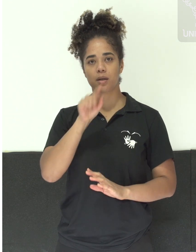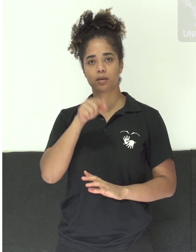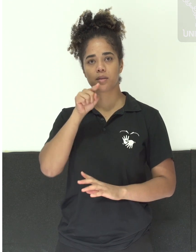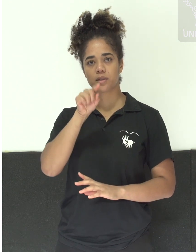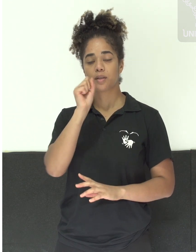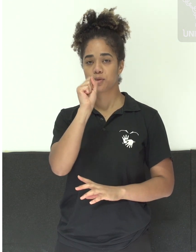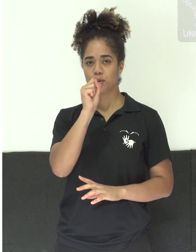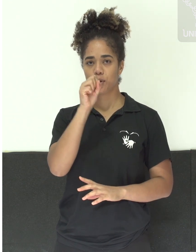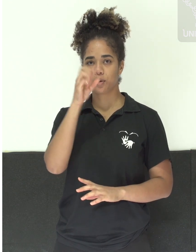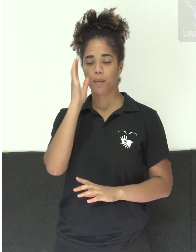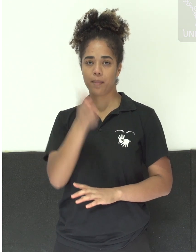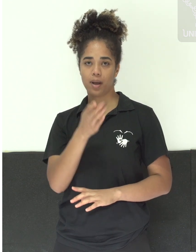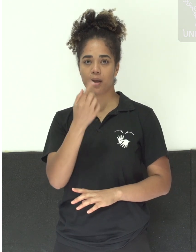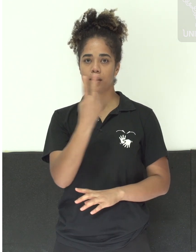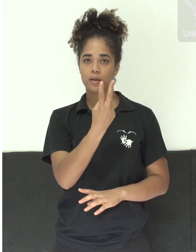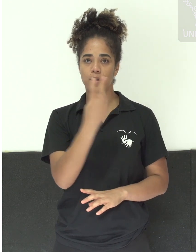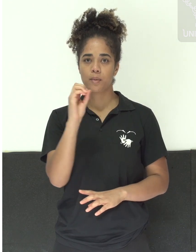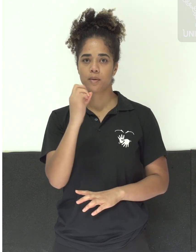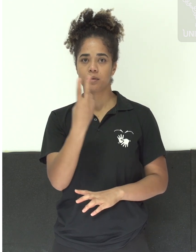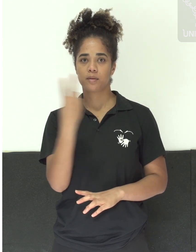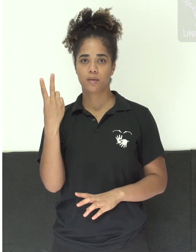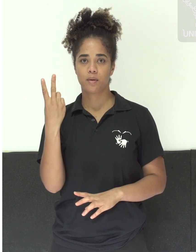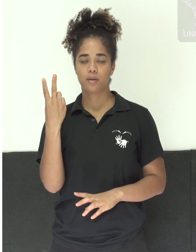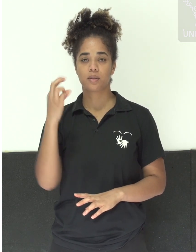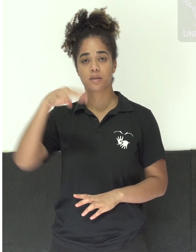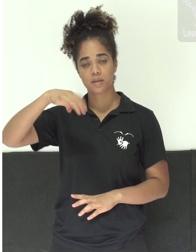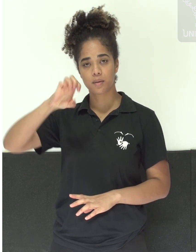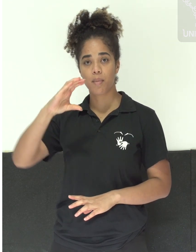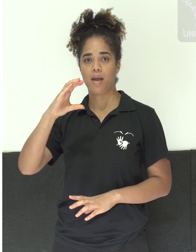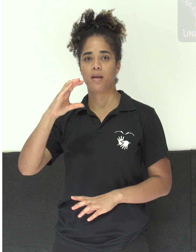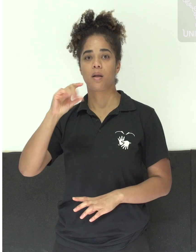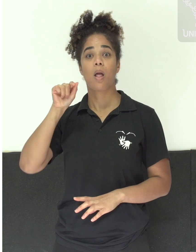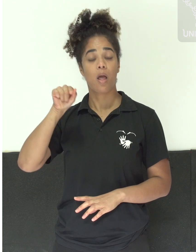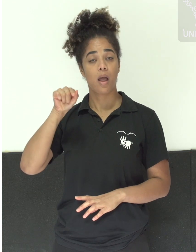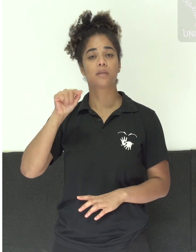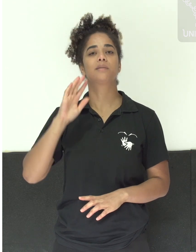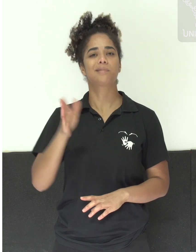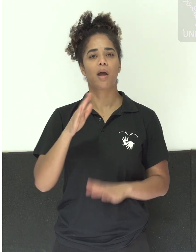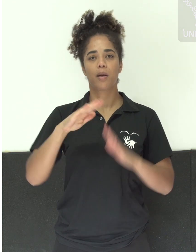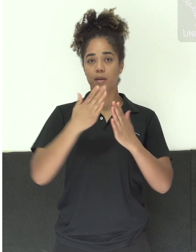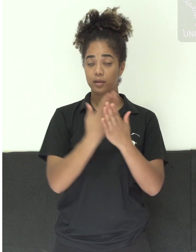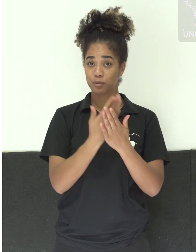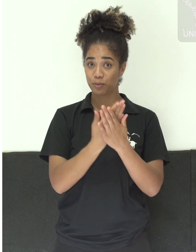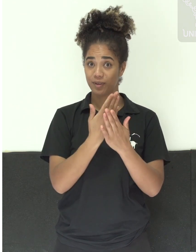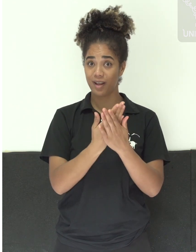018/2012, MEC, tenham cursado integralmente o ensino médio em escolas públicas.